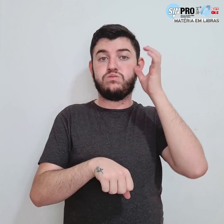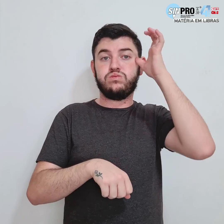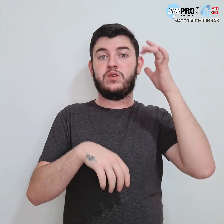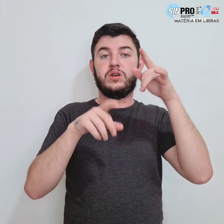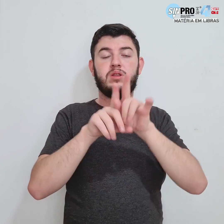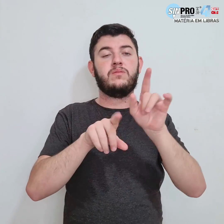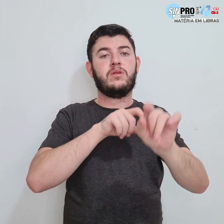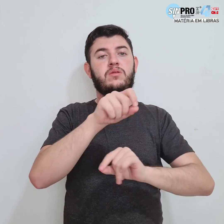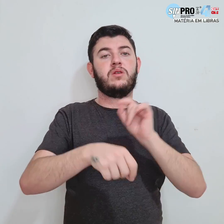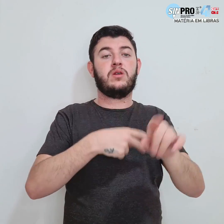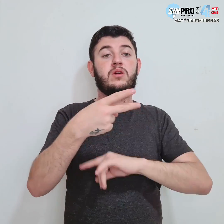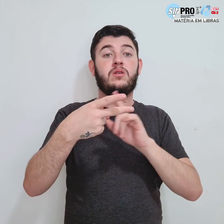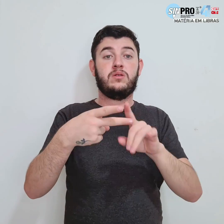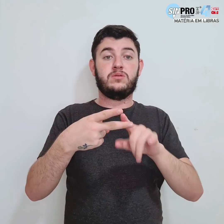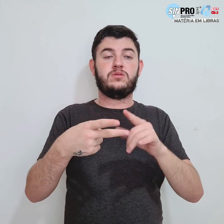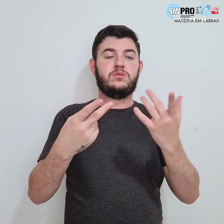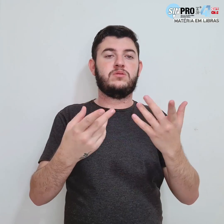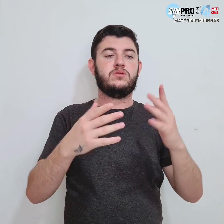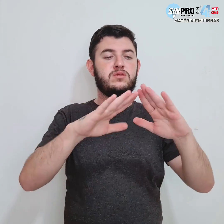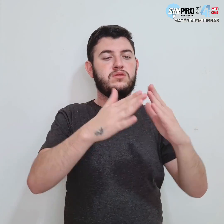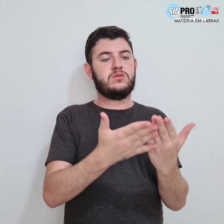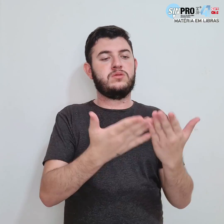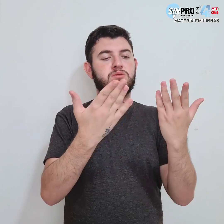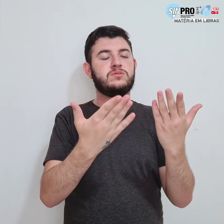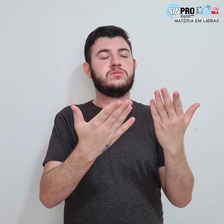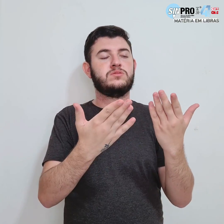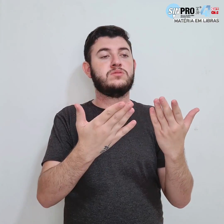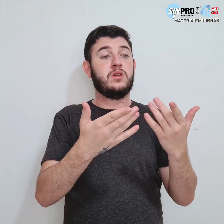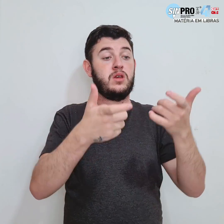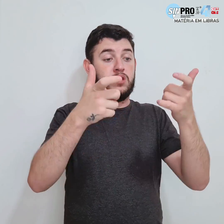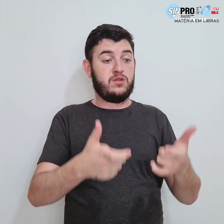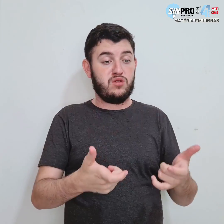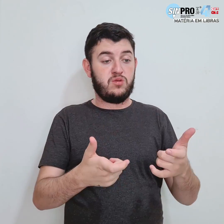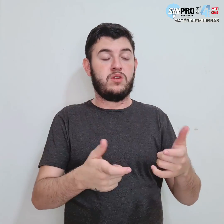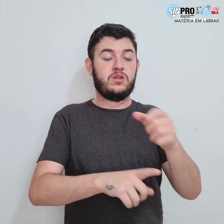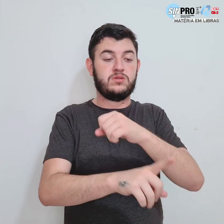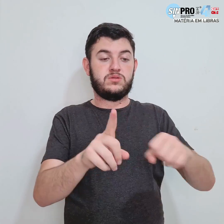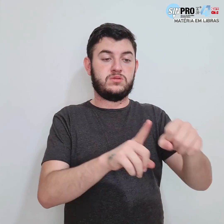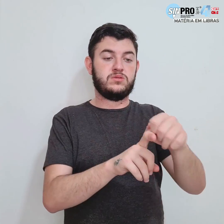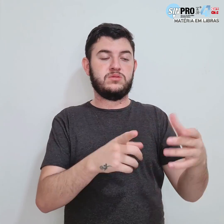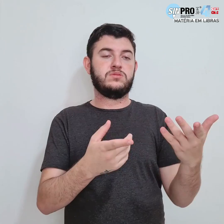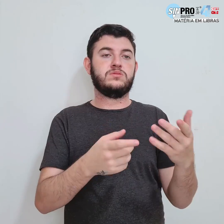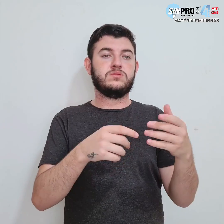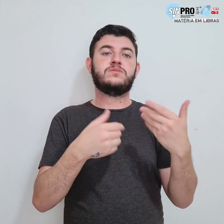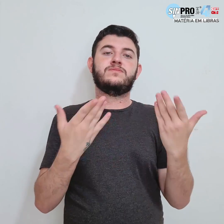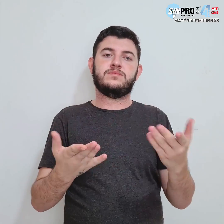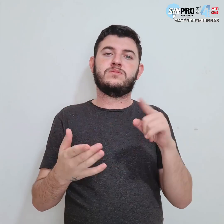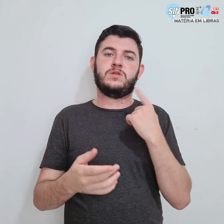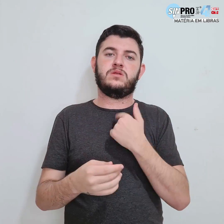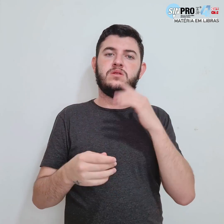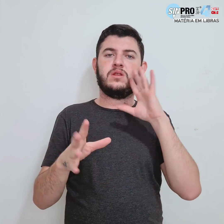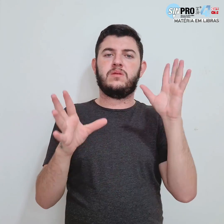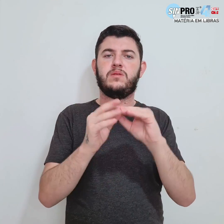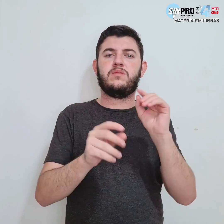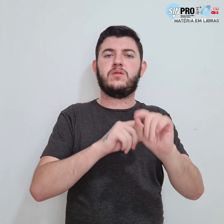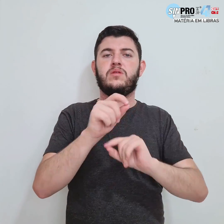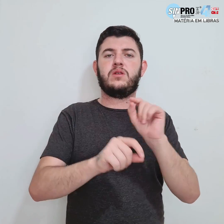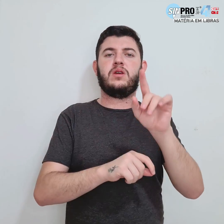a negação do espaço institucional escolar como espaço de socialização. No primeiro caso, é preciso compreendermos